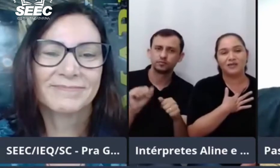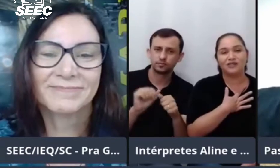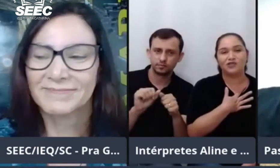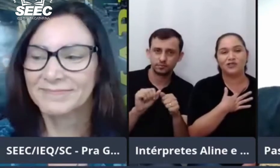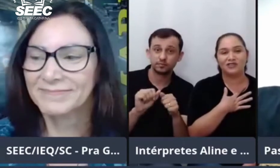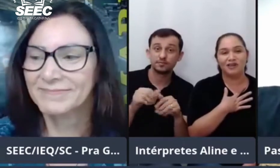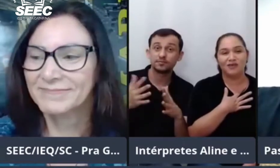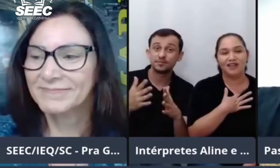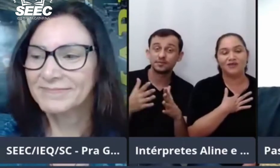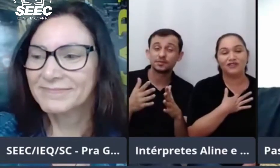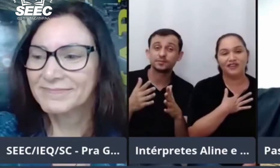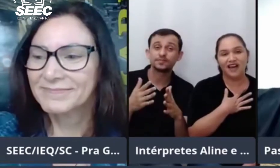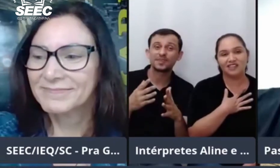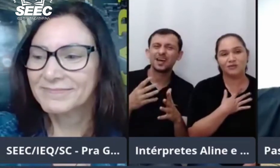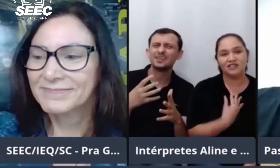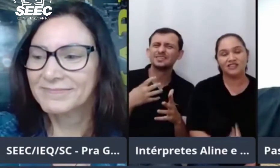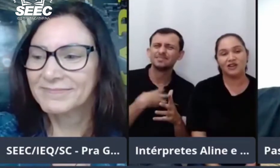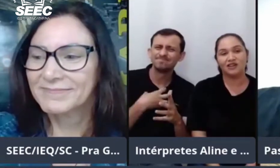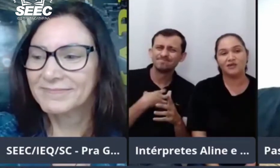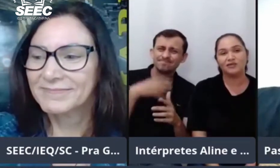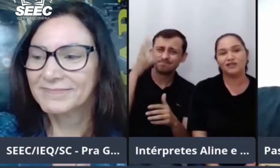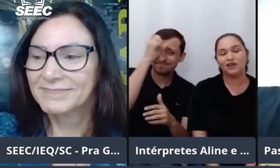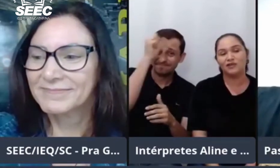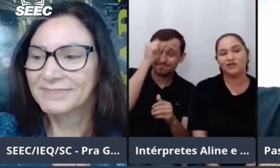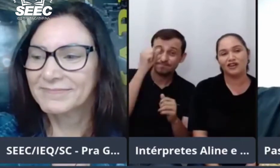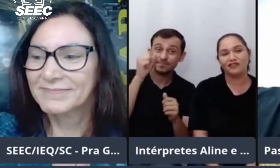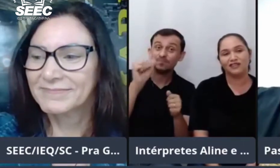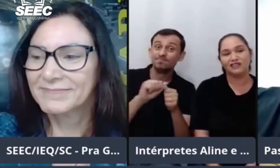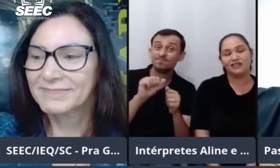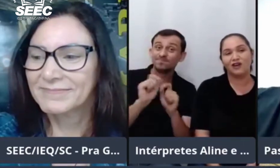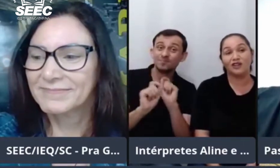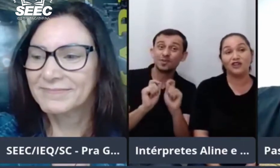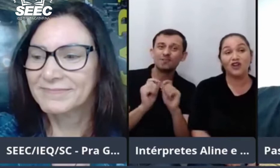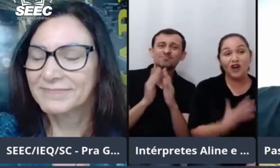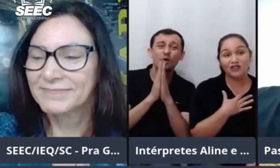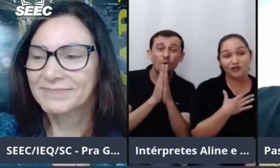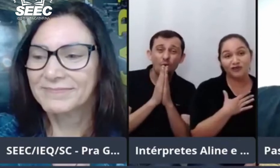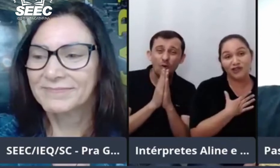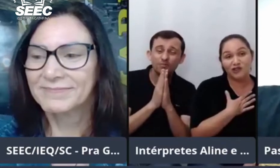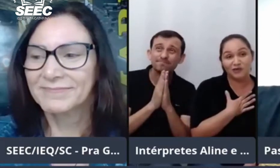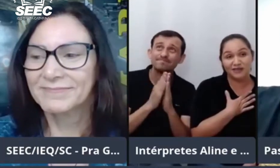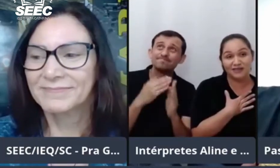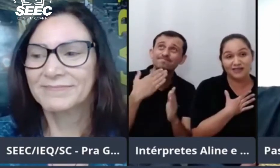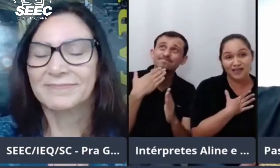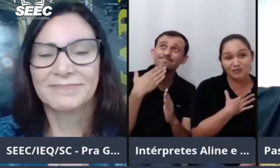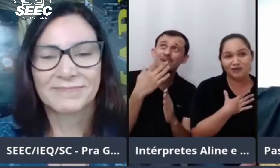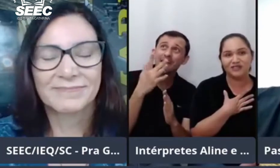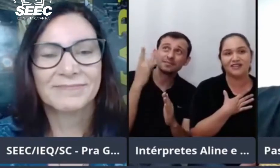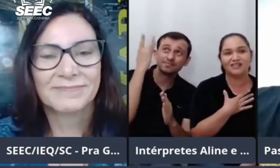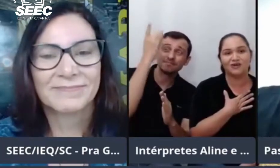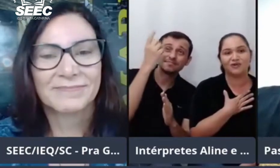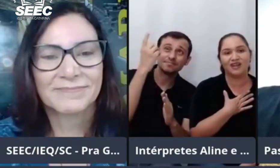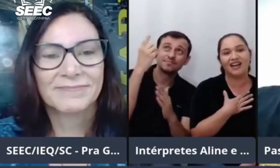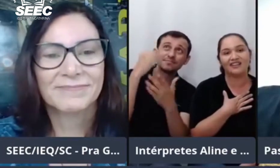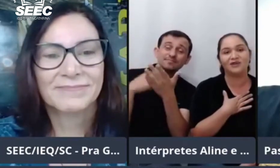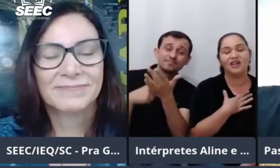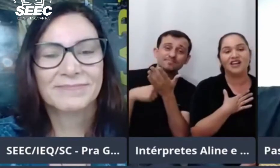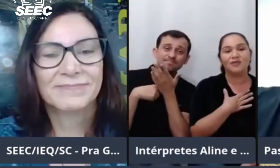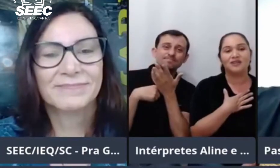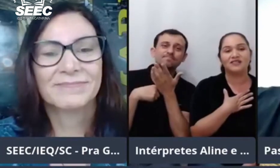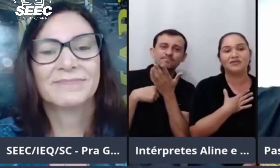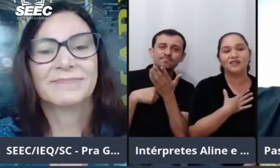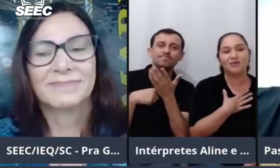ore, peça para Deus direcionamento e faça, porque, assim, ó, da mesma forma que a gente estava falando aqui, ó, que nós, ouvintes, precisamos ter esse